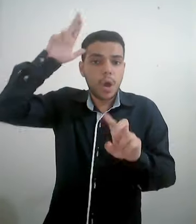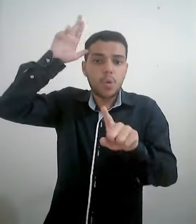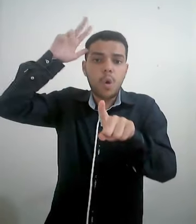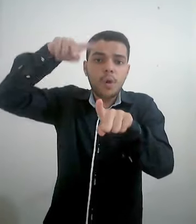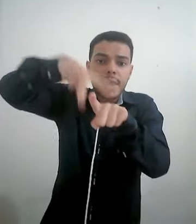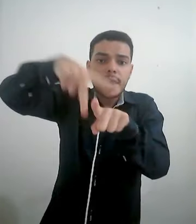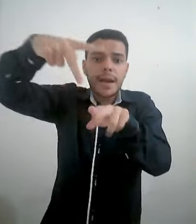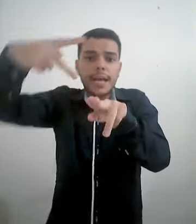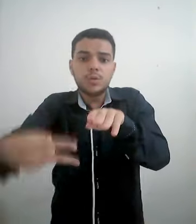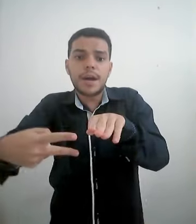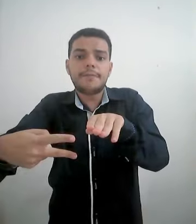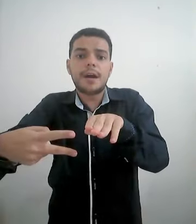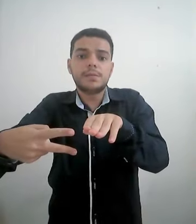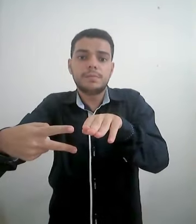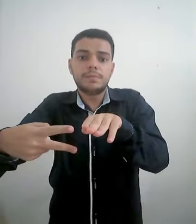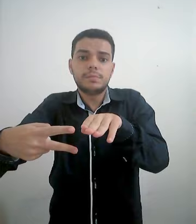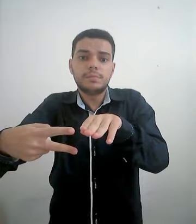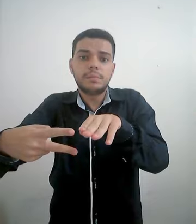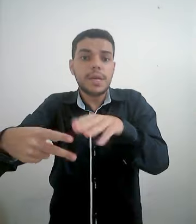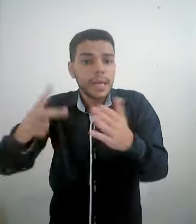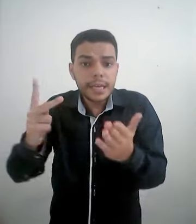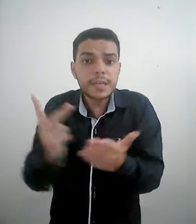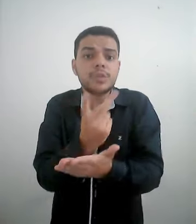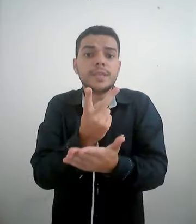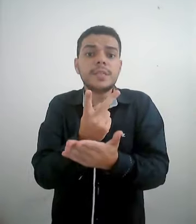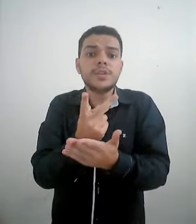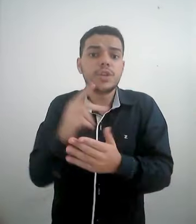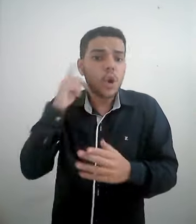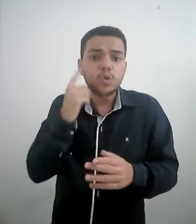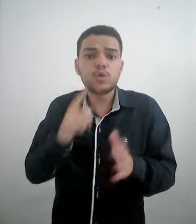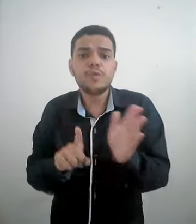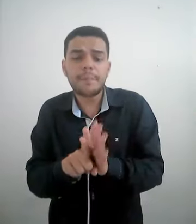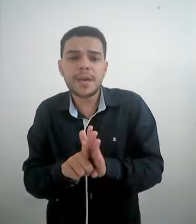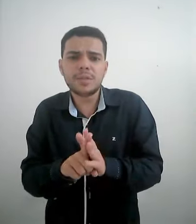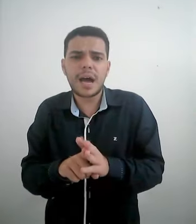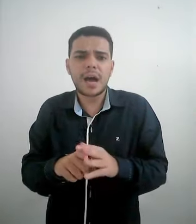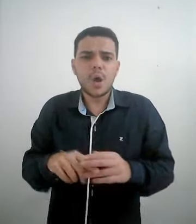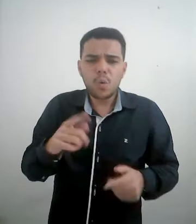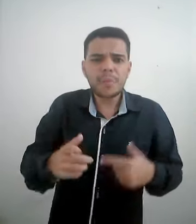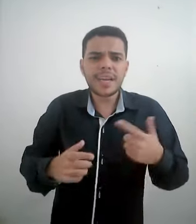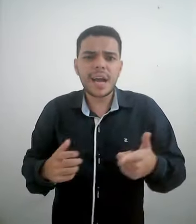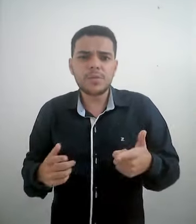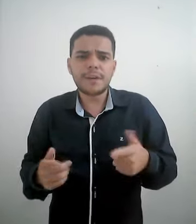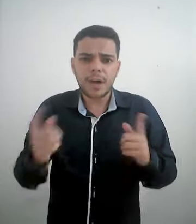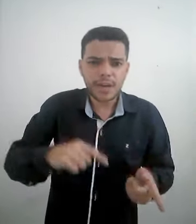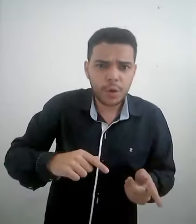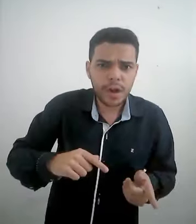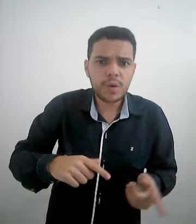o homem caiu do cavalo. Isso não existe. O surdo vai perguntar: o homem que caiu do cavalo, ele morreu?